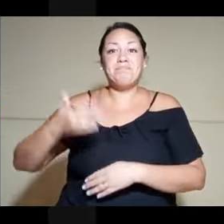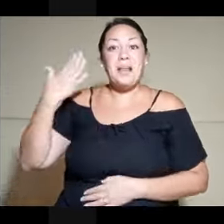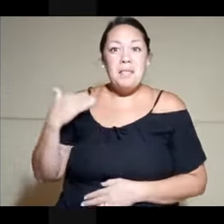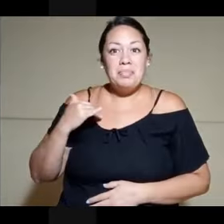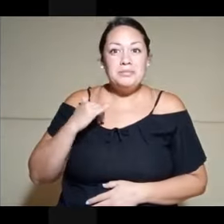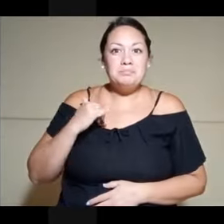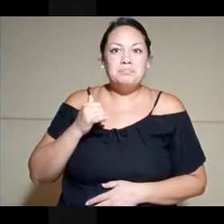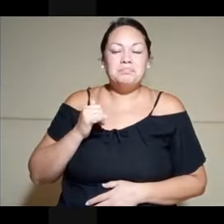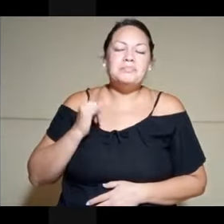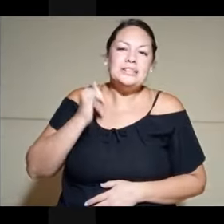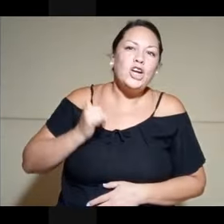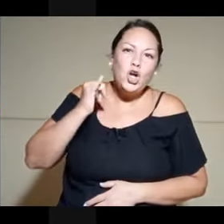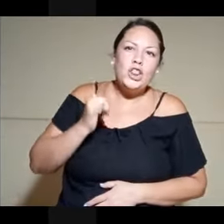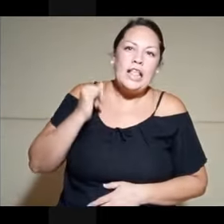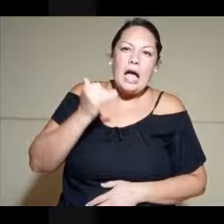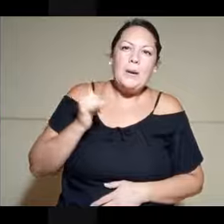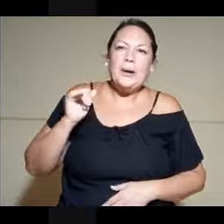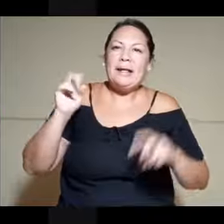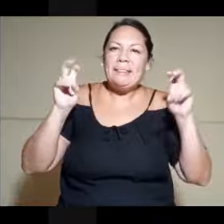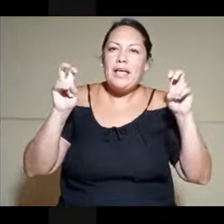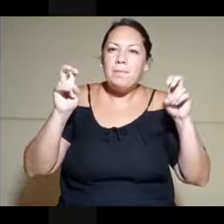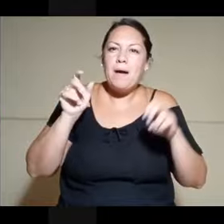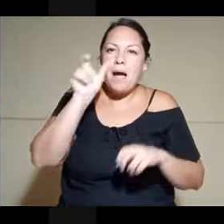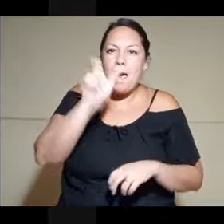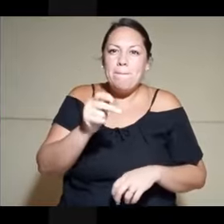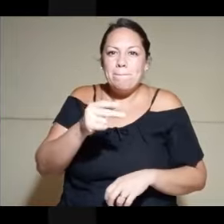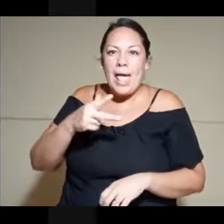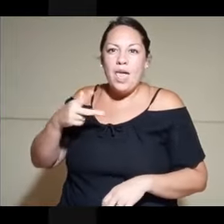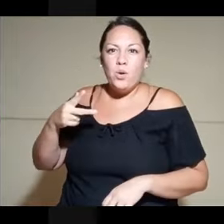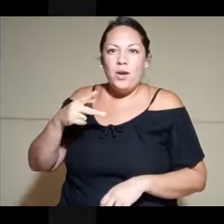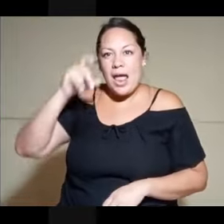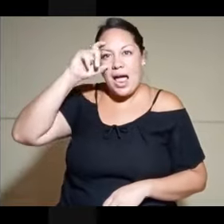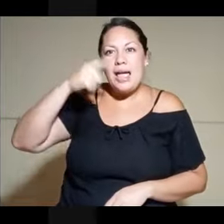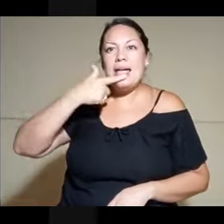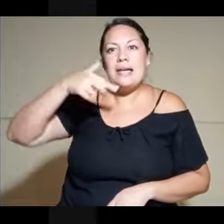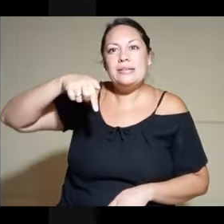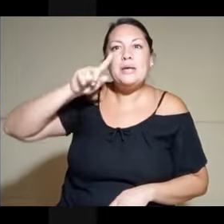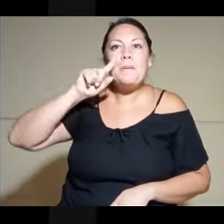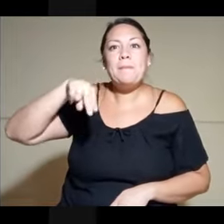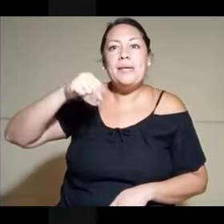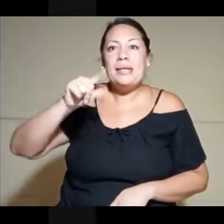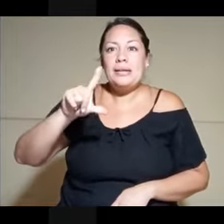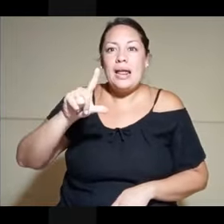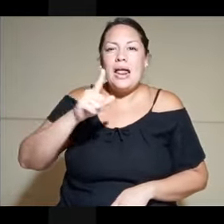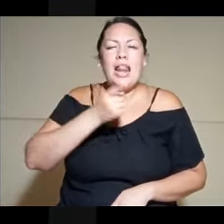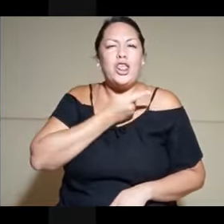Ahí está, ahí se está grabando. Bueno, les decía entonces